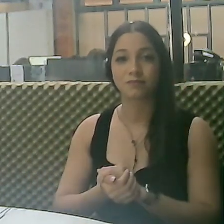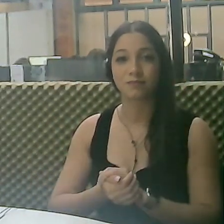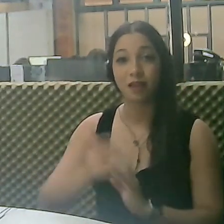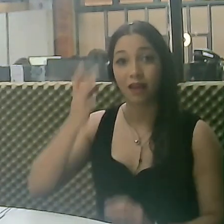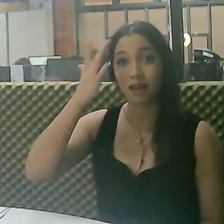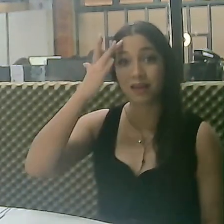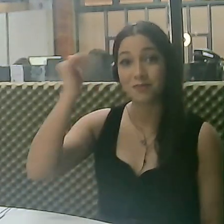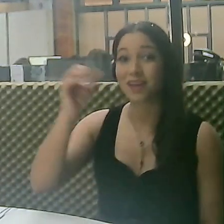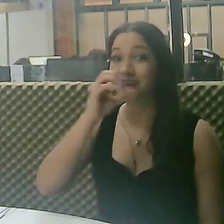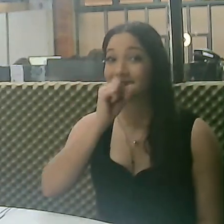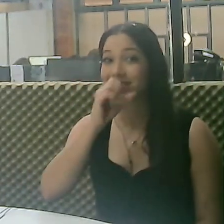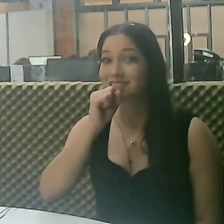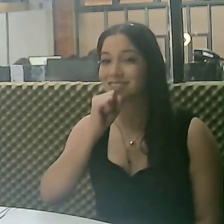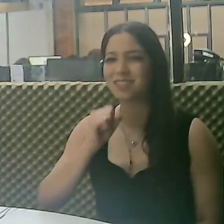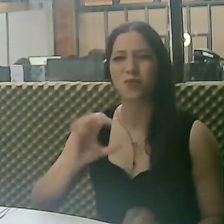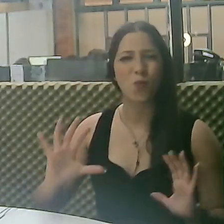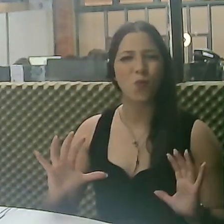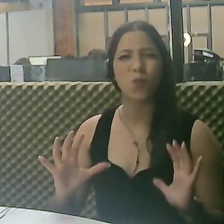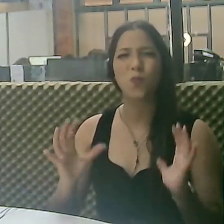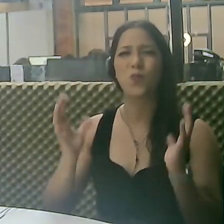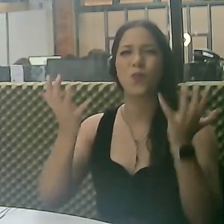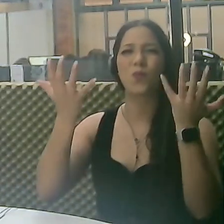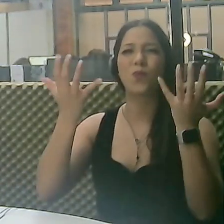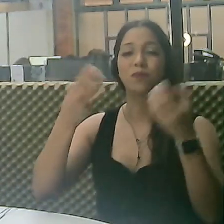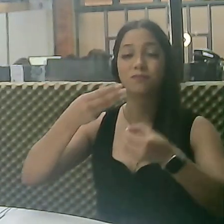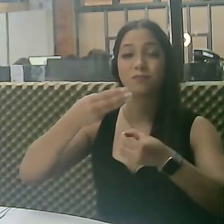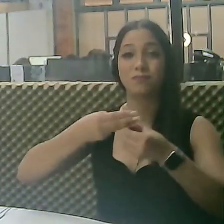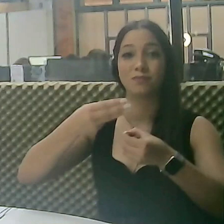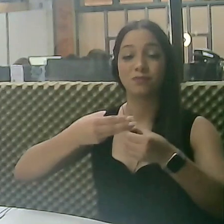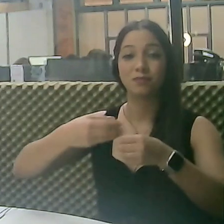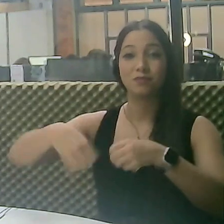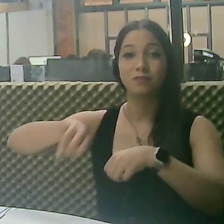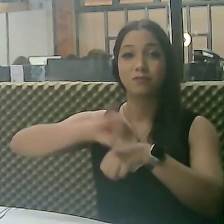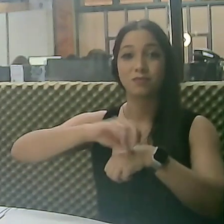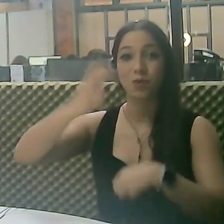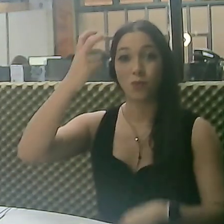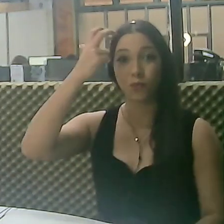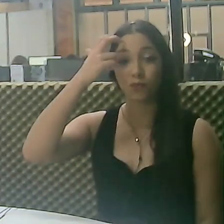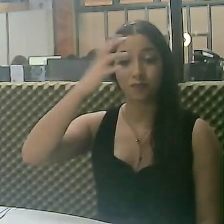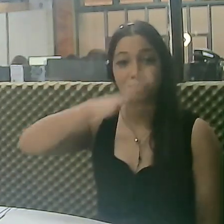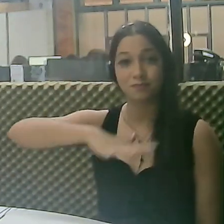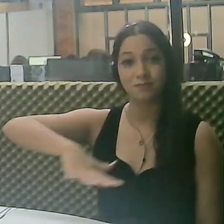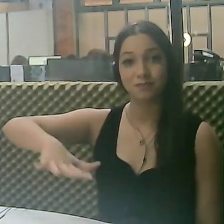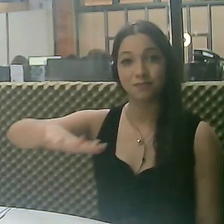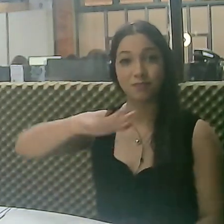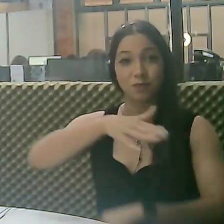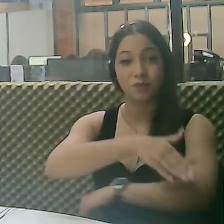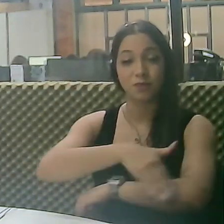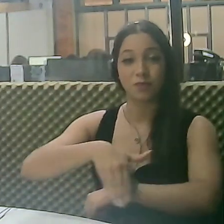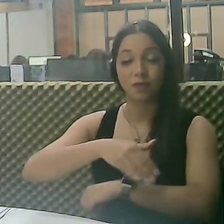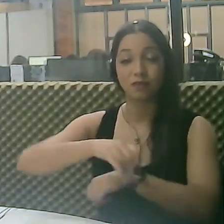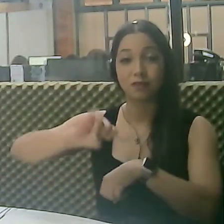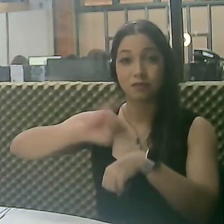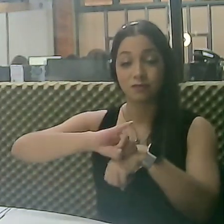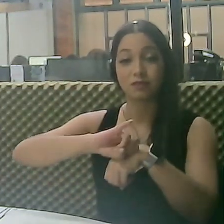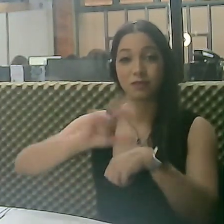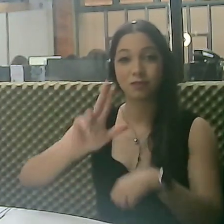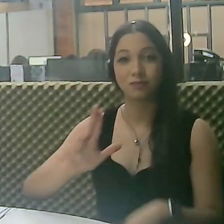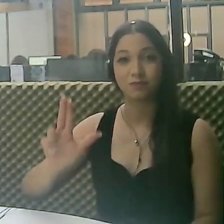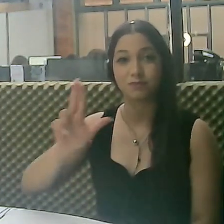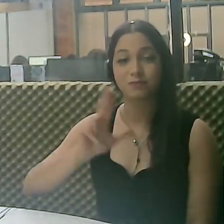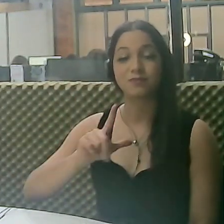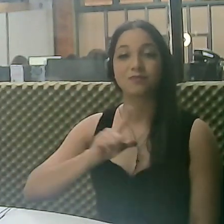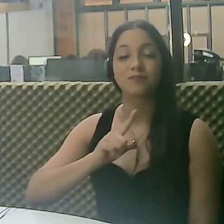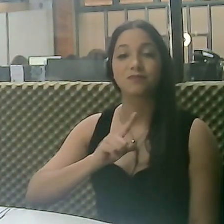do último sábado foi de muita festa no Centro Municipal de Cultura. É nesse espaço, localizado na região central de Uberlândia,